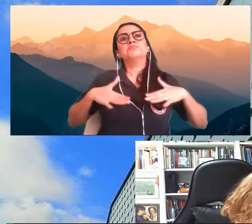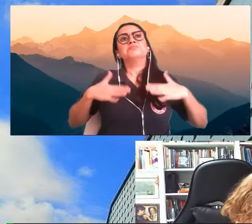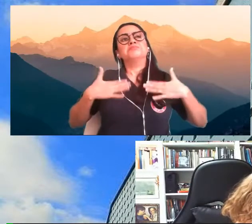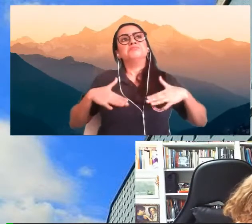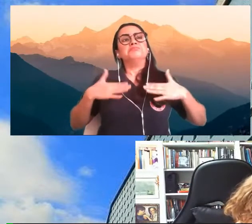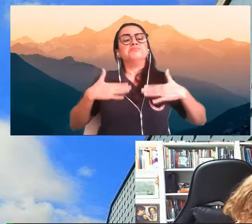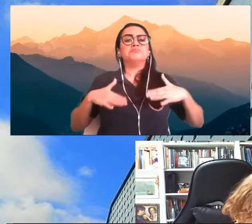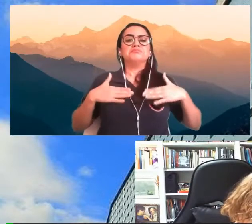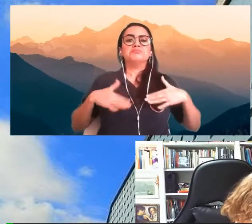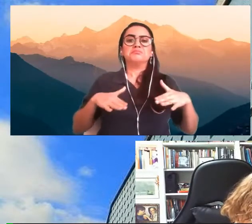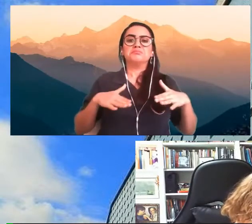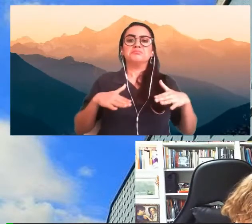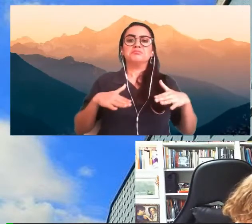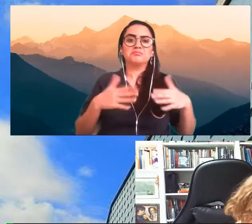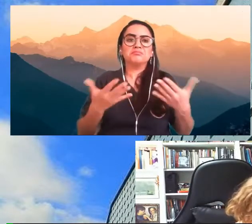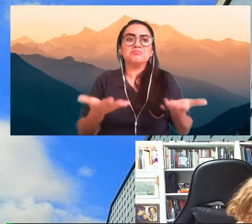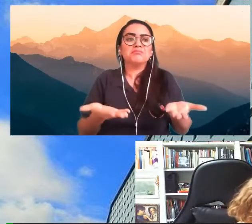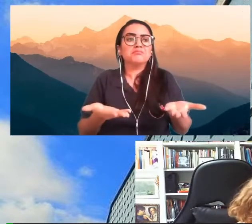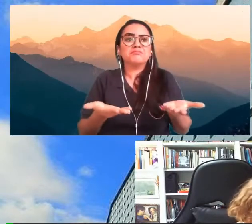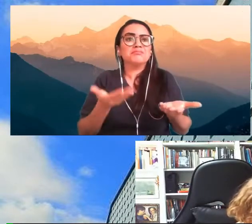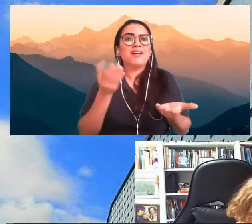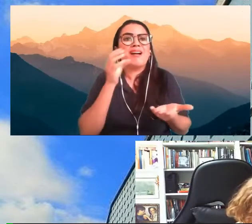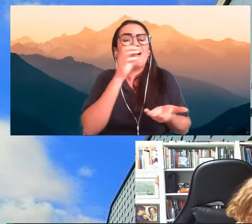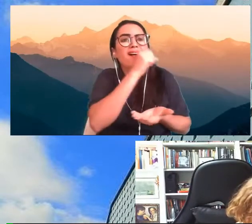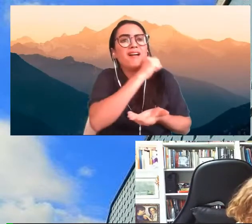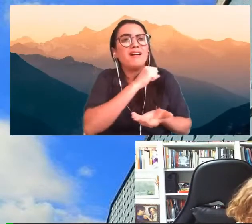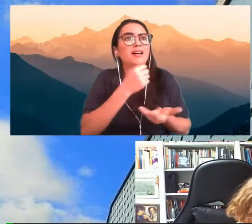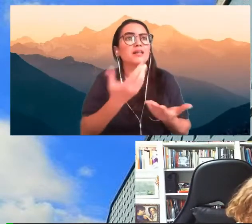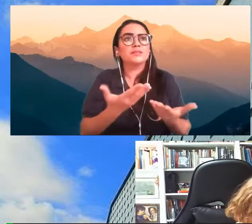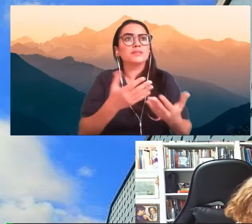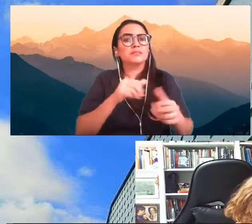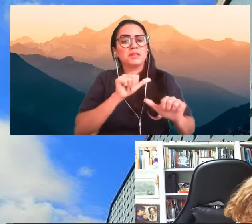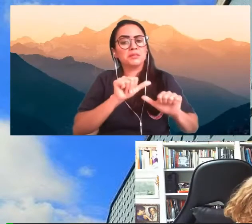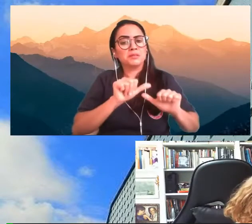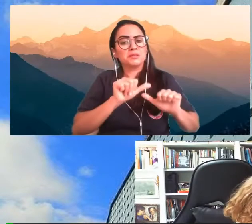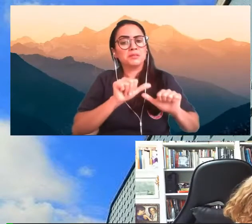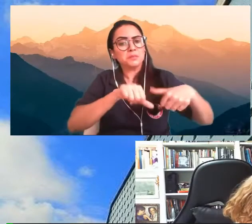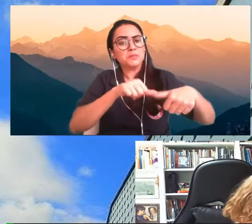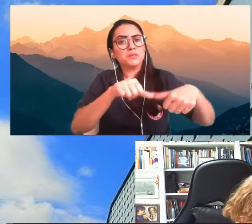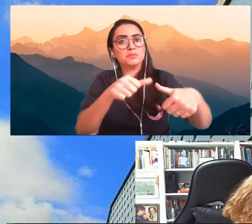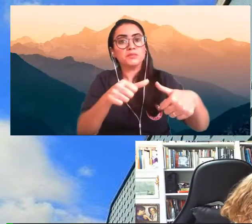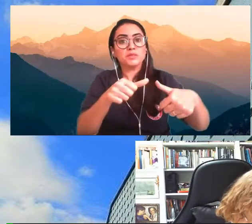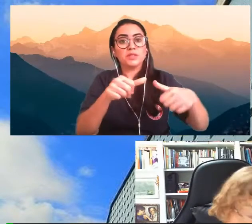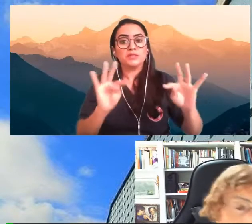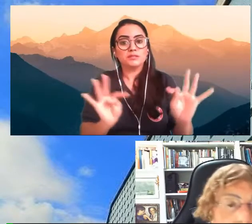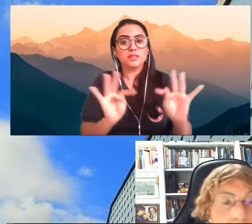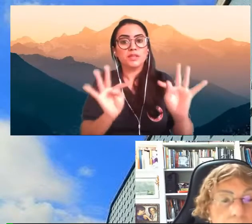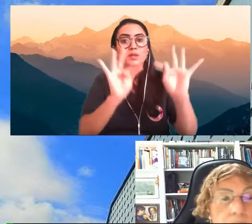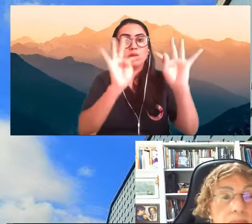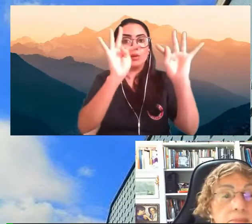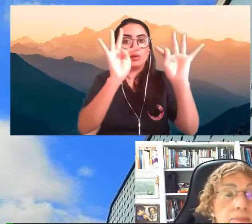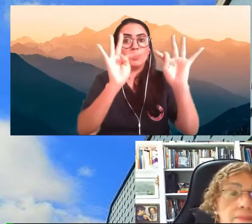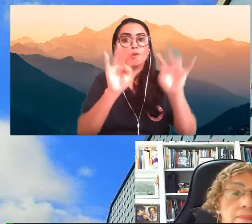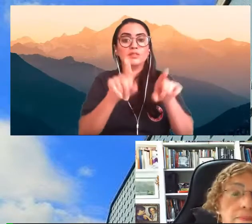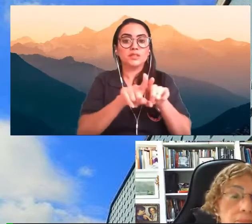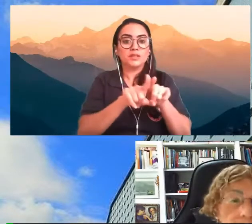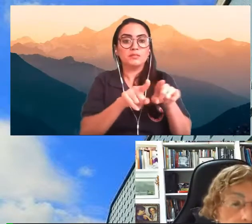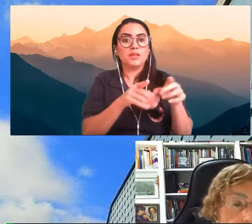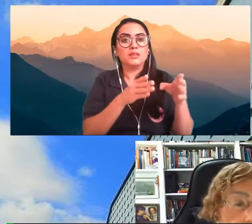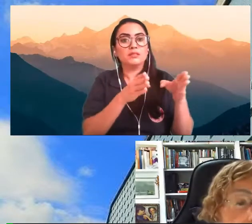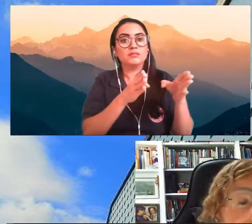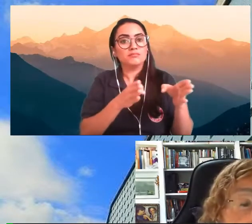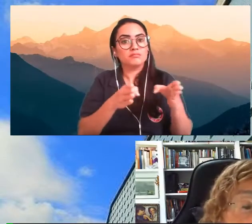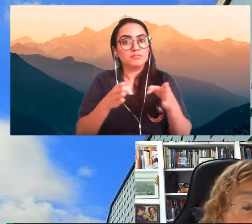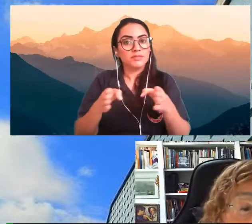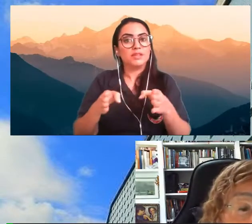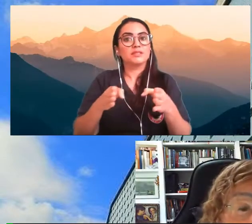nessa rapidez, né, de transformação do... tanto tecnológica como também de organização do processo de